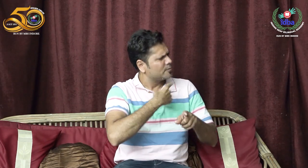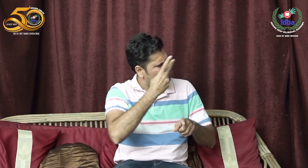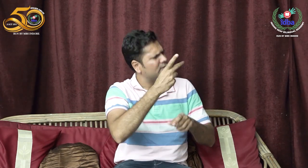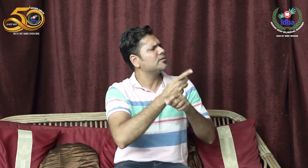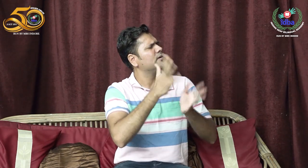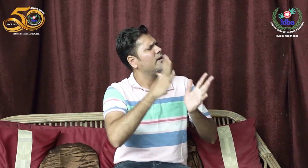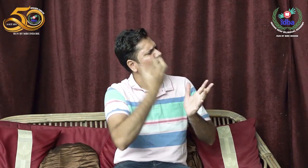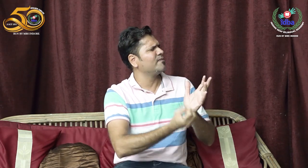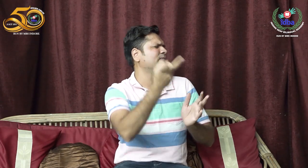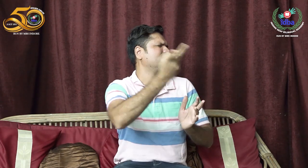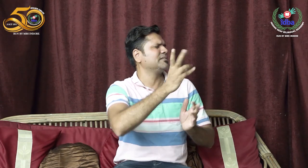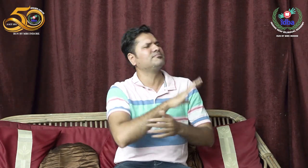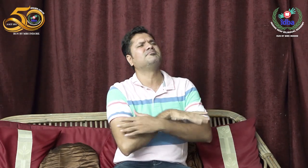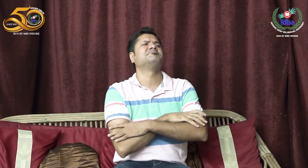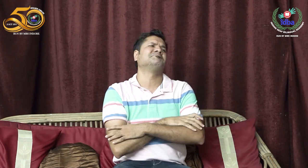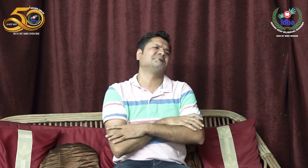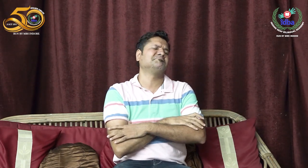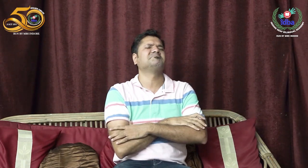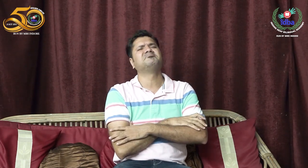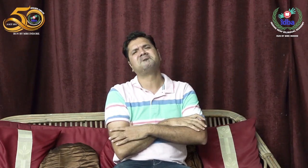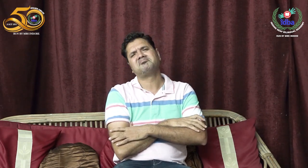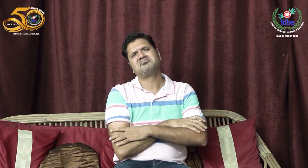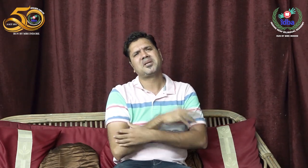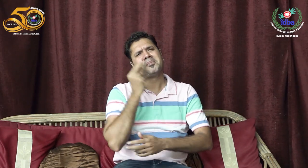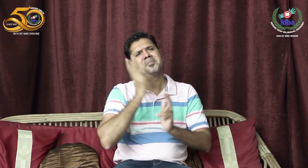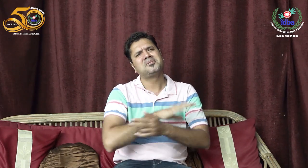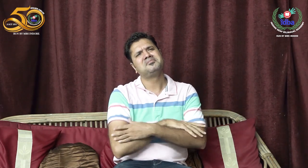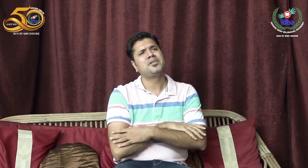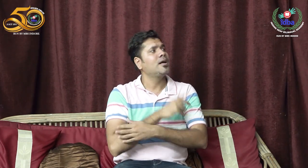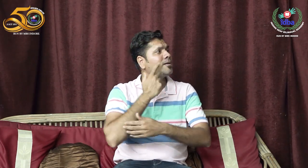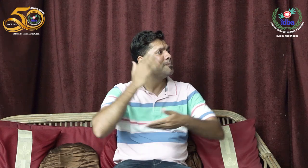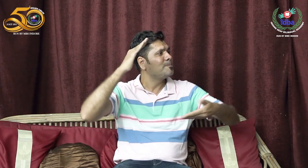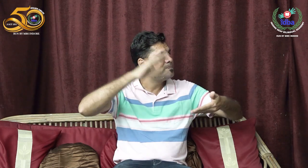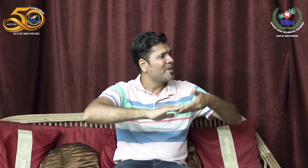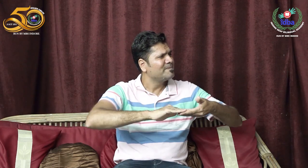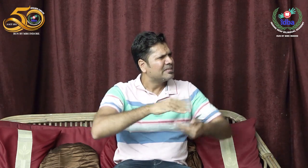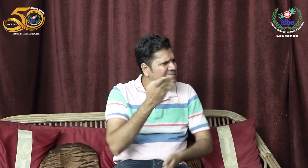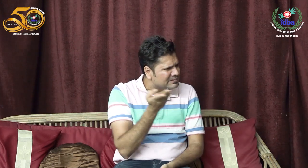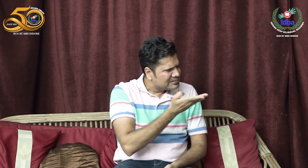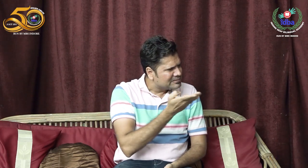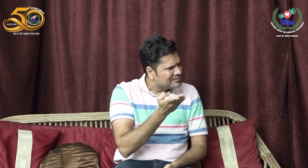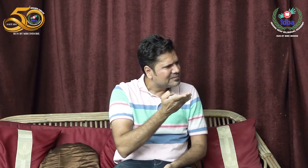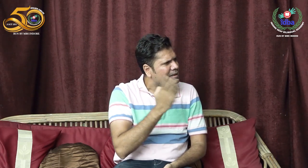करने लगे। वहाँ टीचर भी जो थी तो वहाँ सब साइन इतना कम यूज़ करते थे।